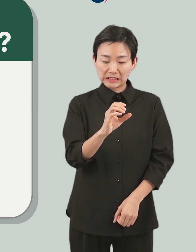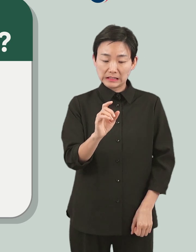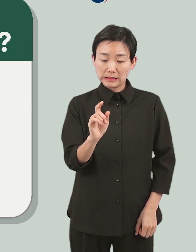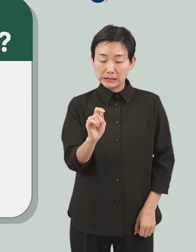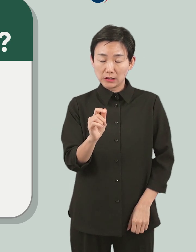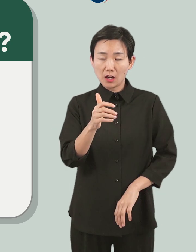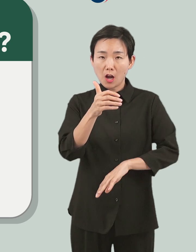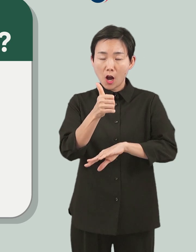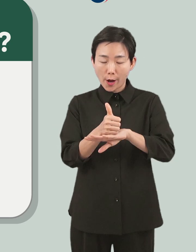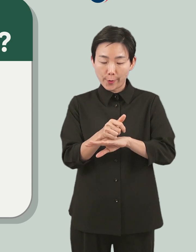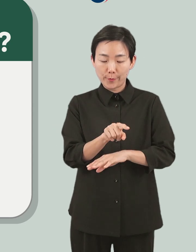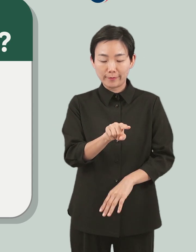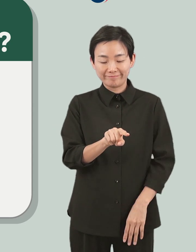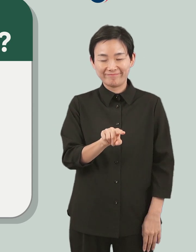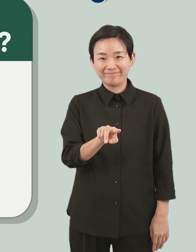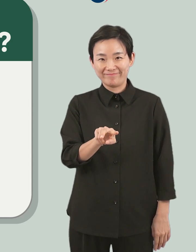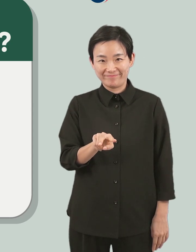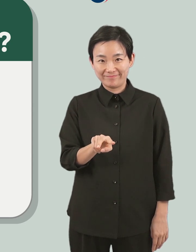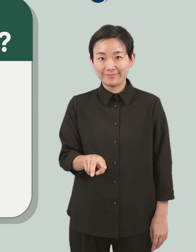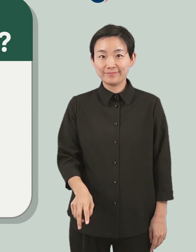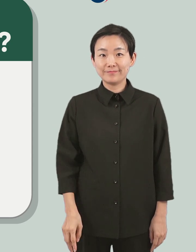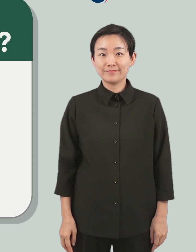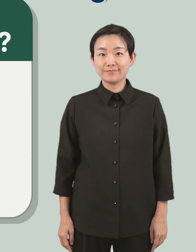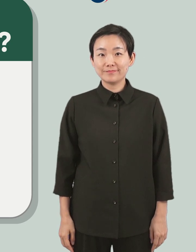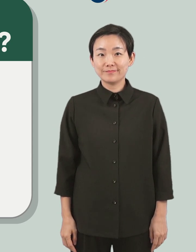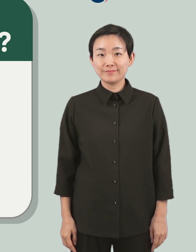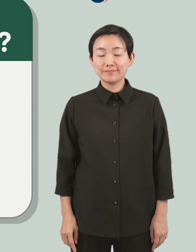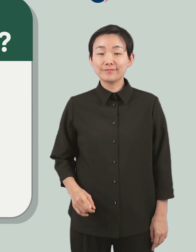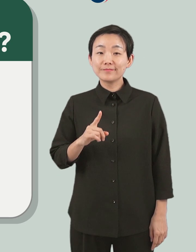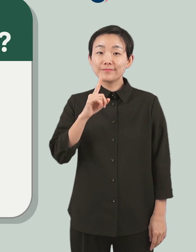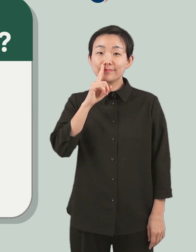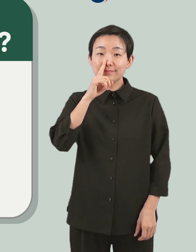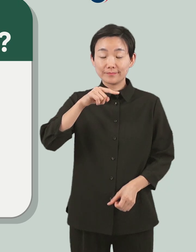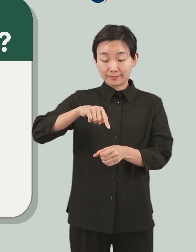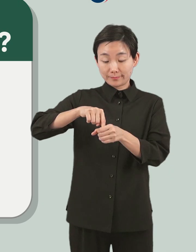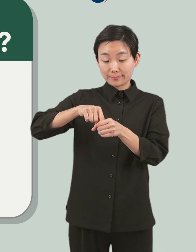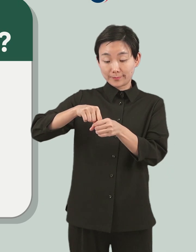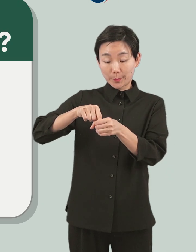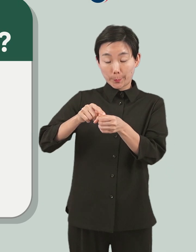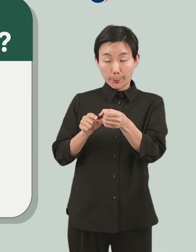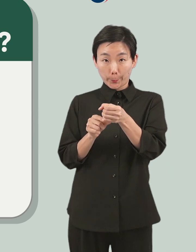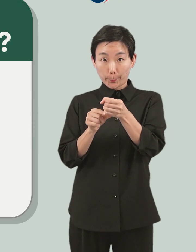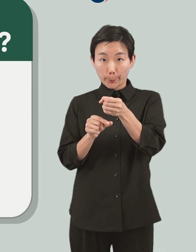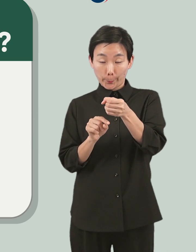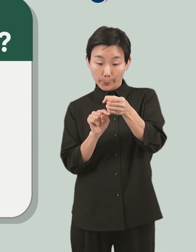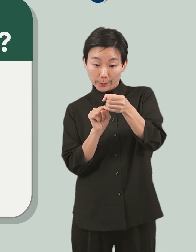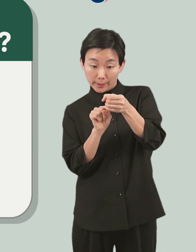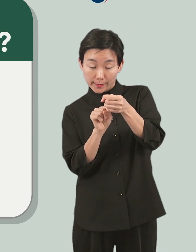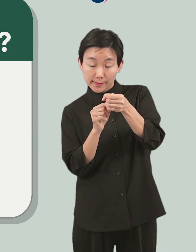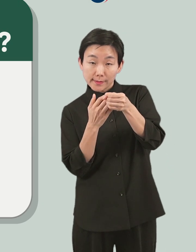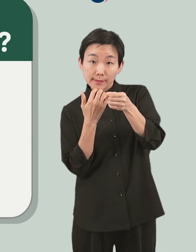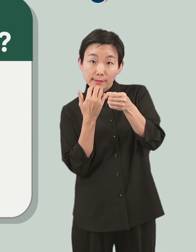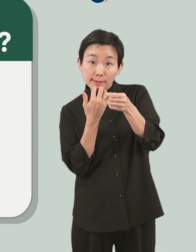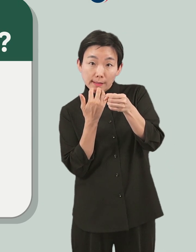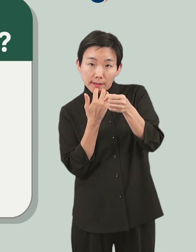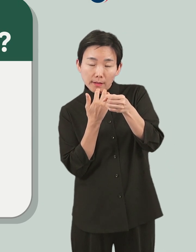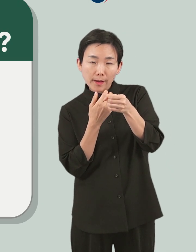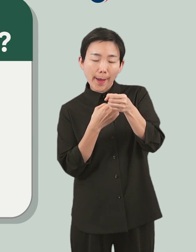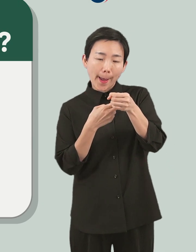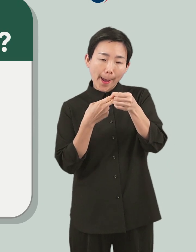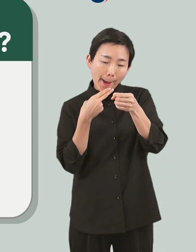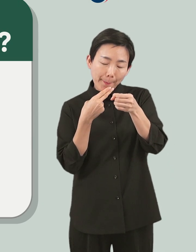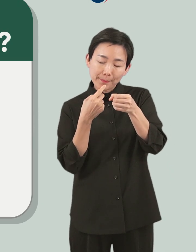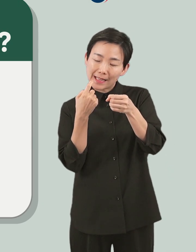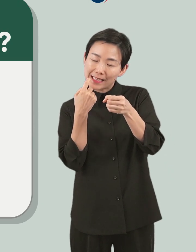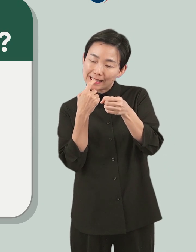C, 검사선 T의 위치가 표시되어 있습니다. 검체 전개액은 무색이나 미황색이며 밀폐 덮개가